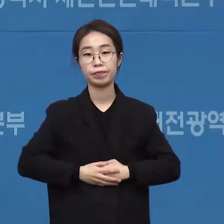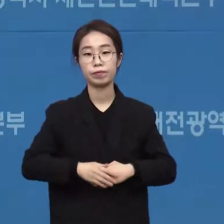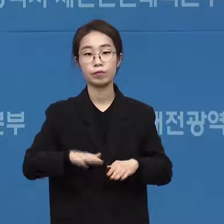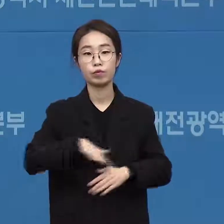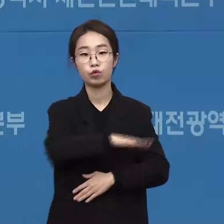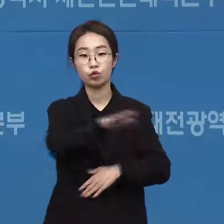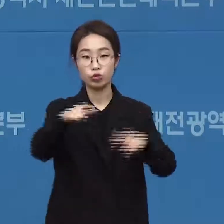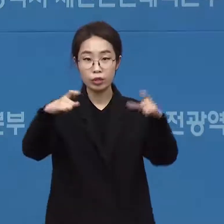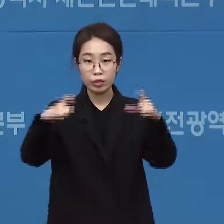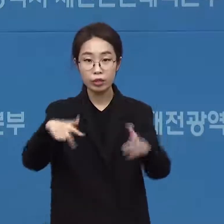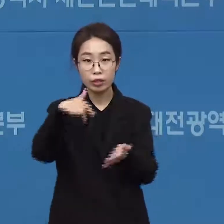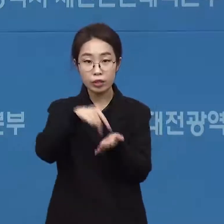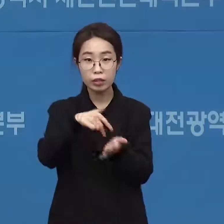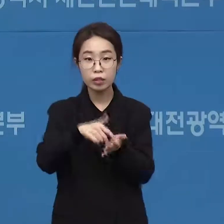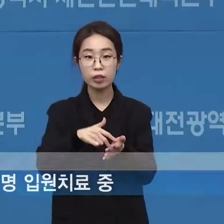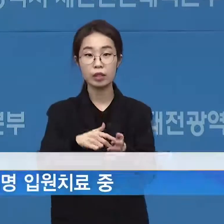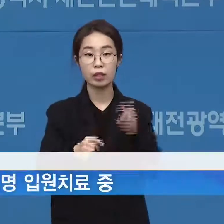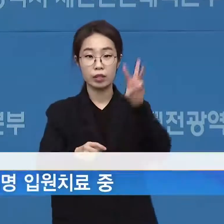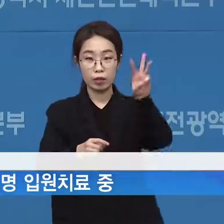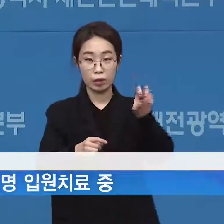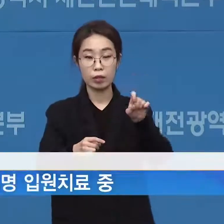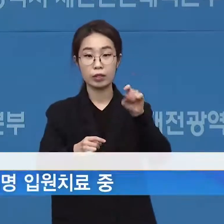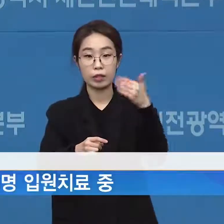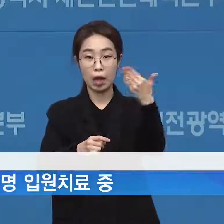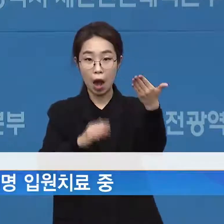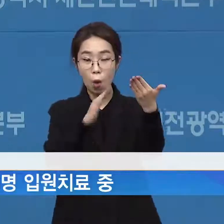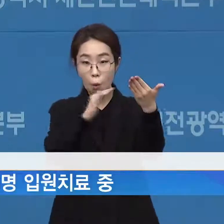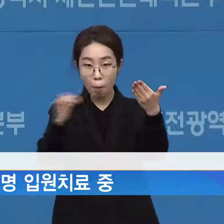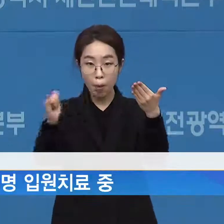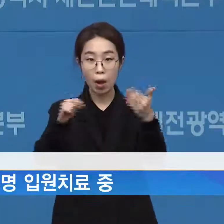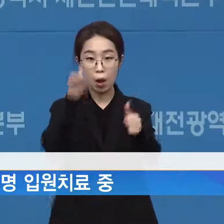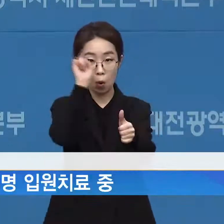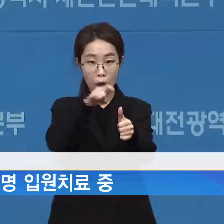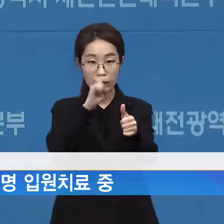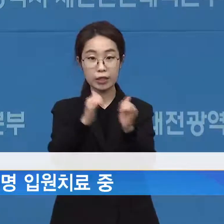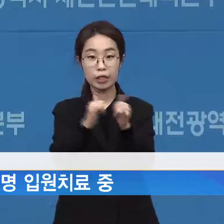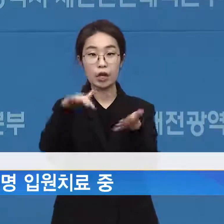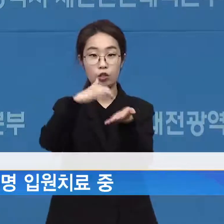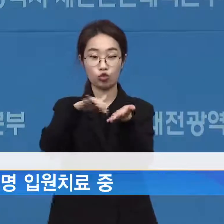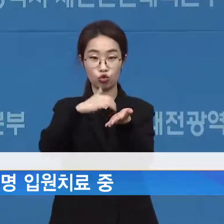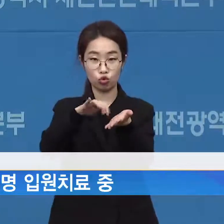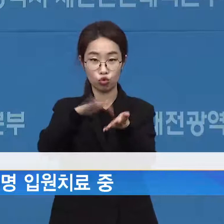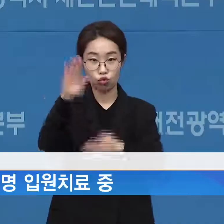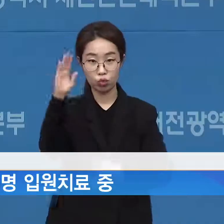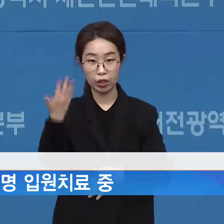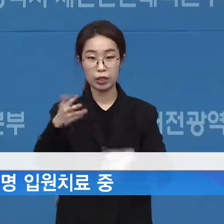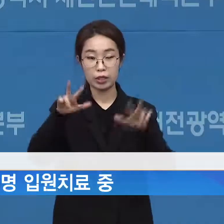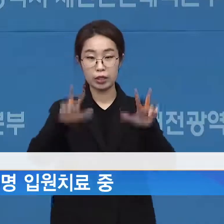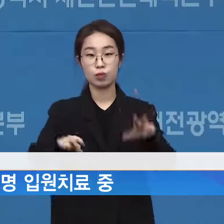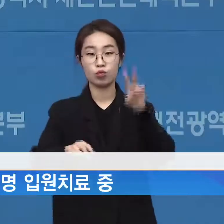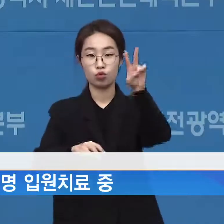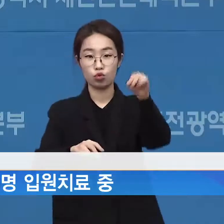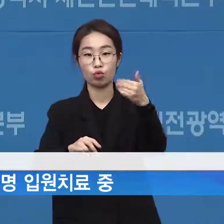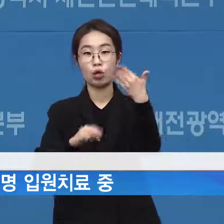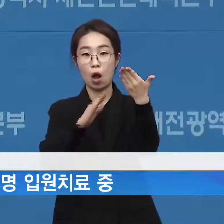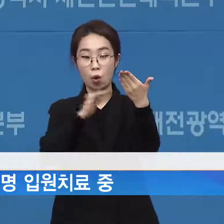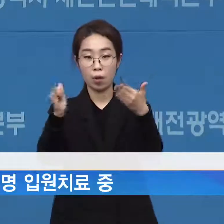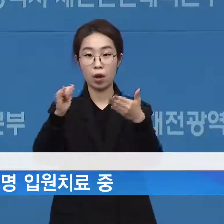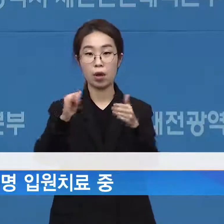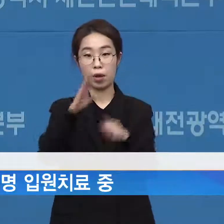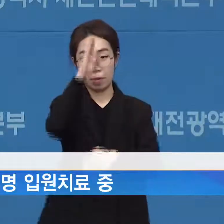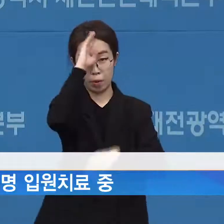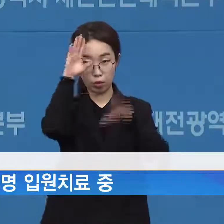우리 시는 오늘까지 총 39명의 확진 판정을 받았고 그중 26명이